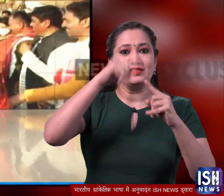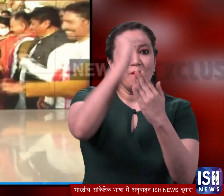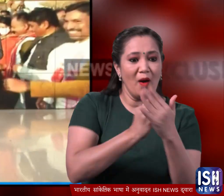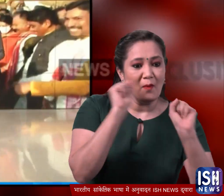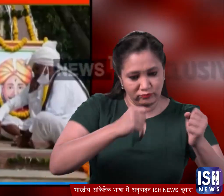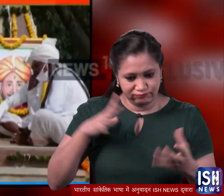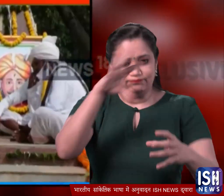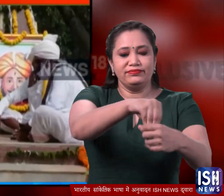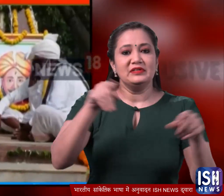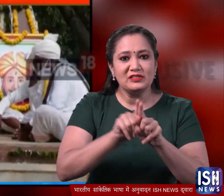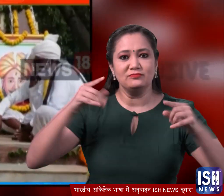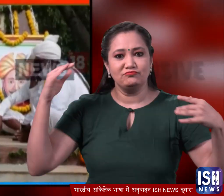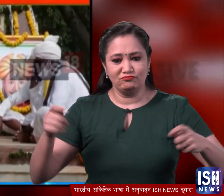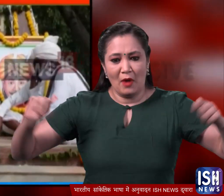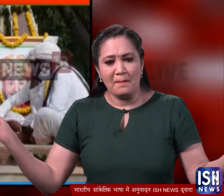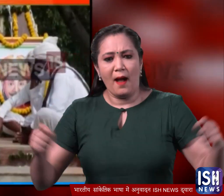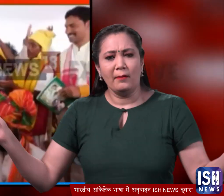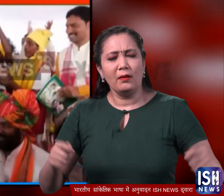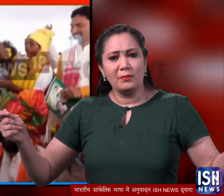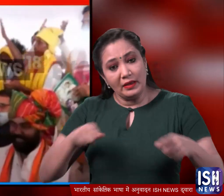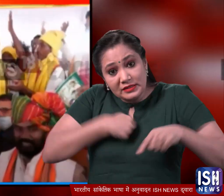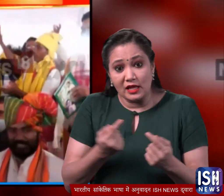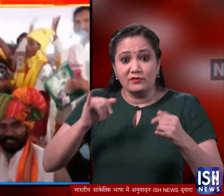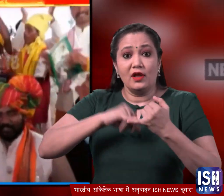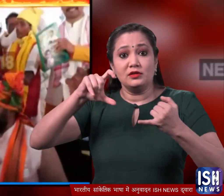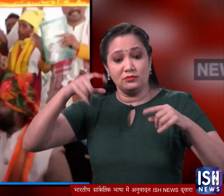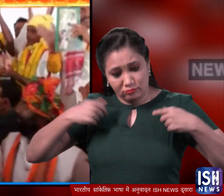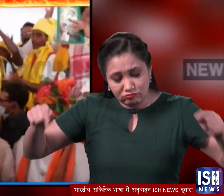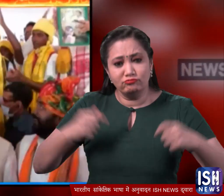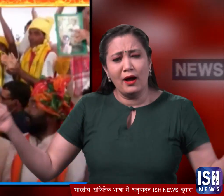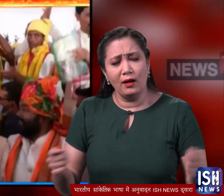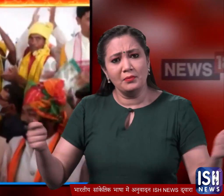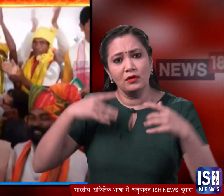आए और ढोल बजाते हुए उनके साथ थिरके।